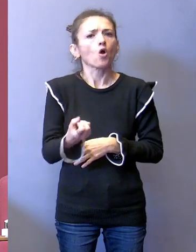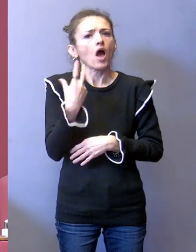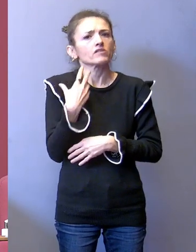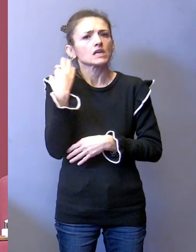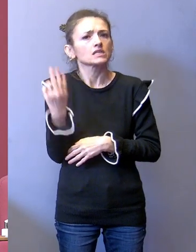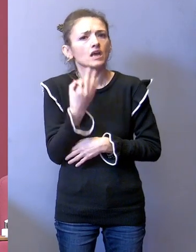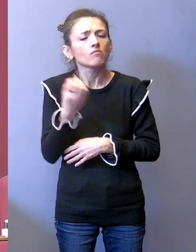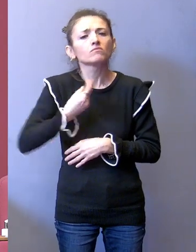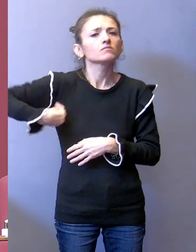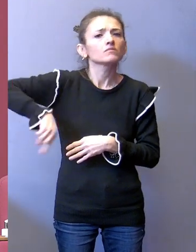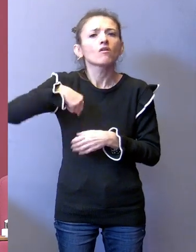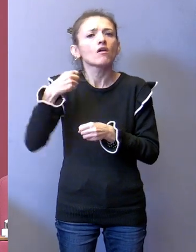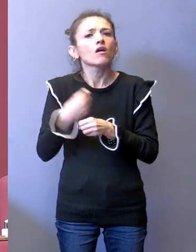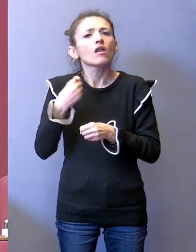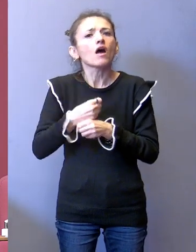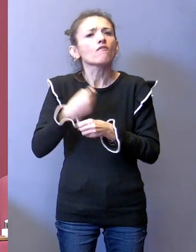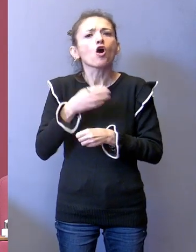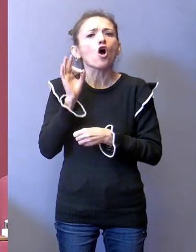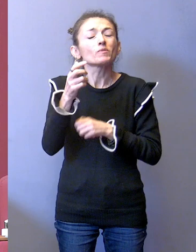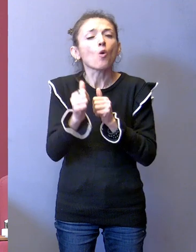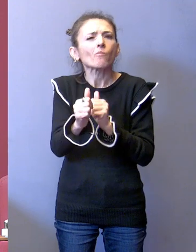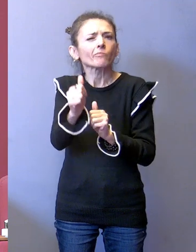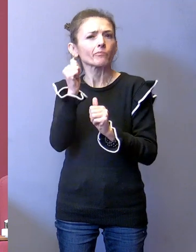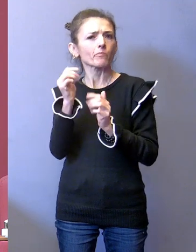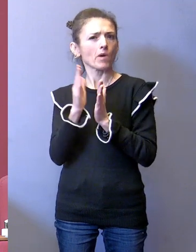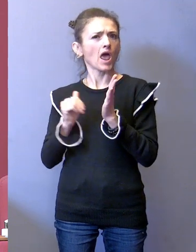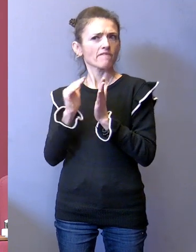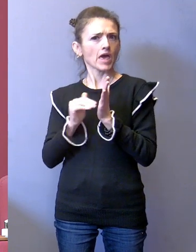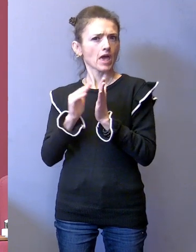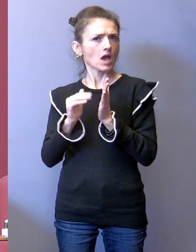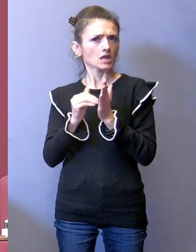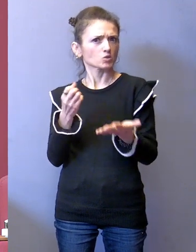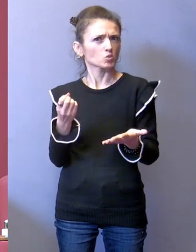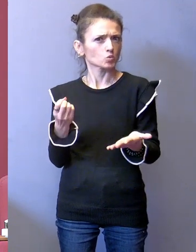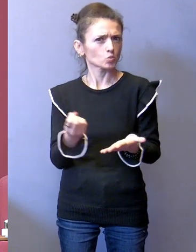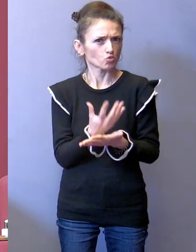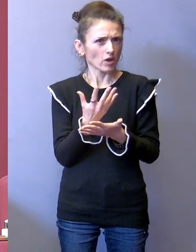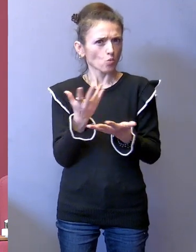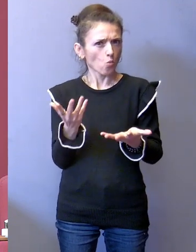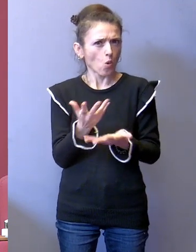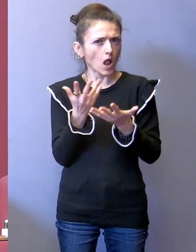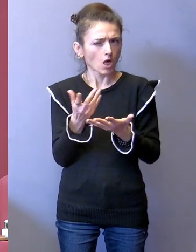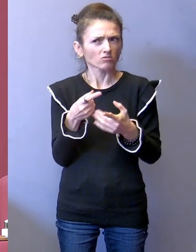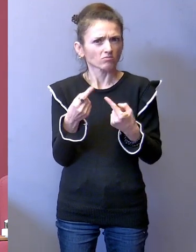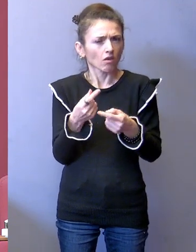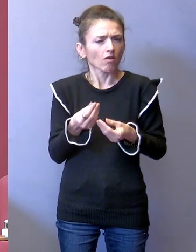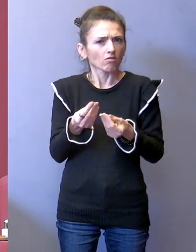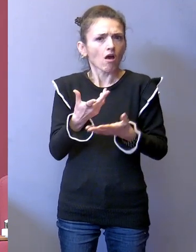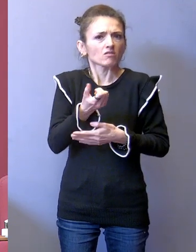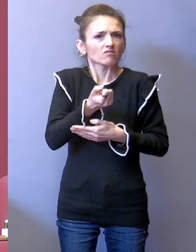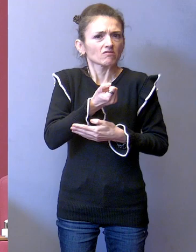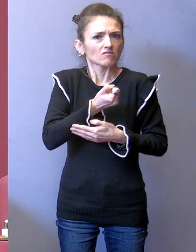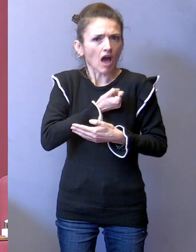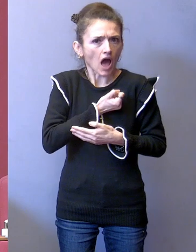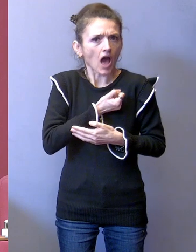in via prevalente per prevenire quelli che possono essere degli eventi che possono causare nocumento alla